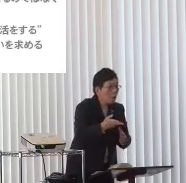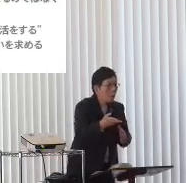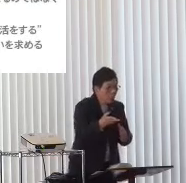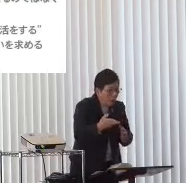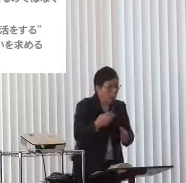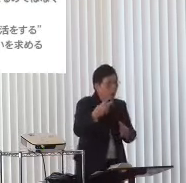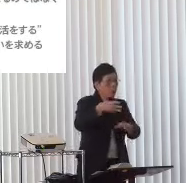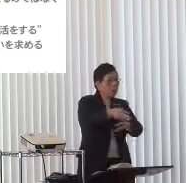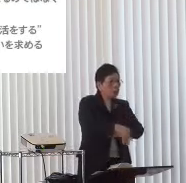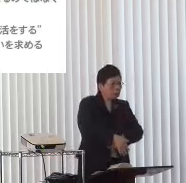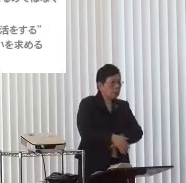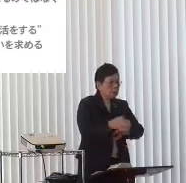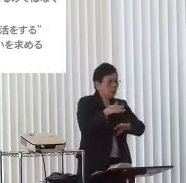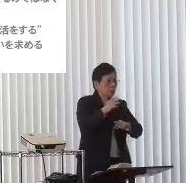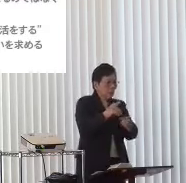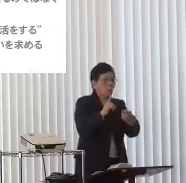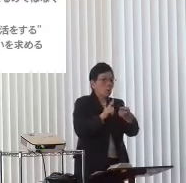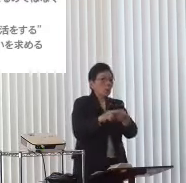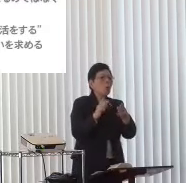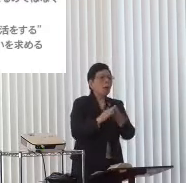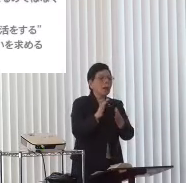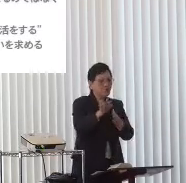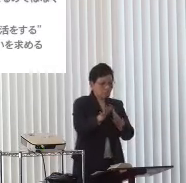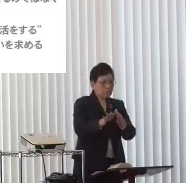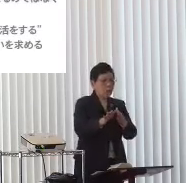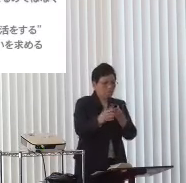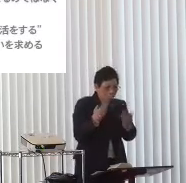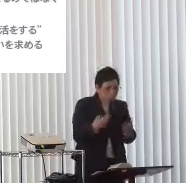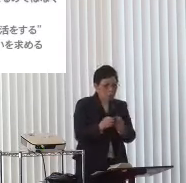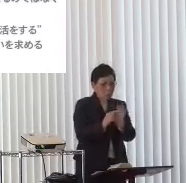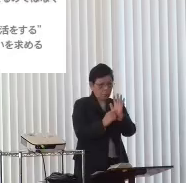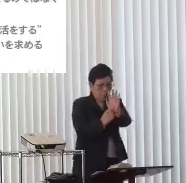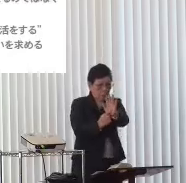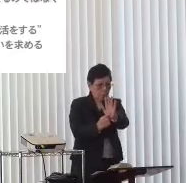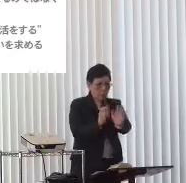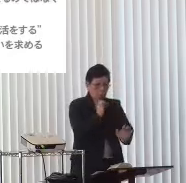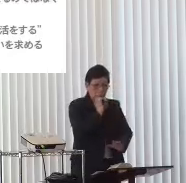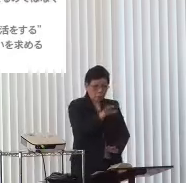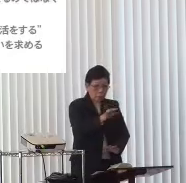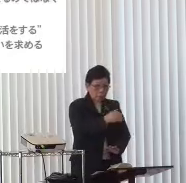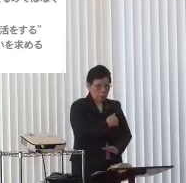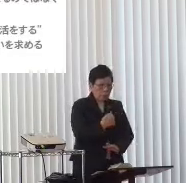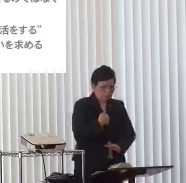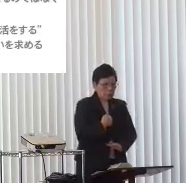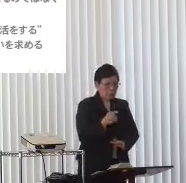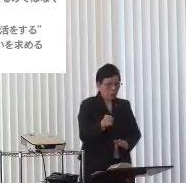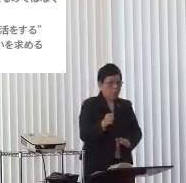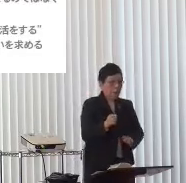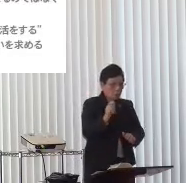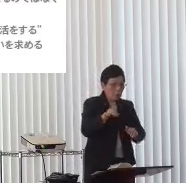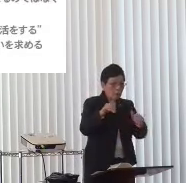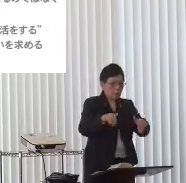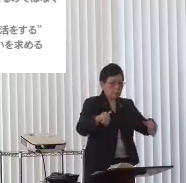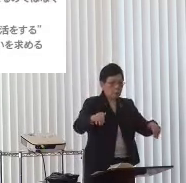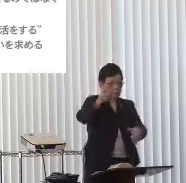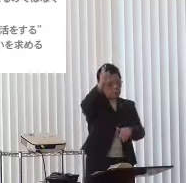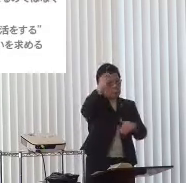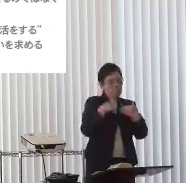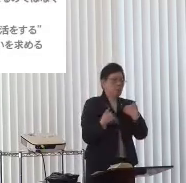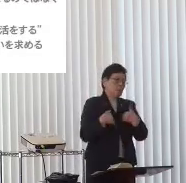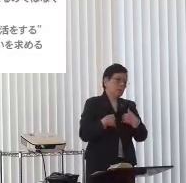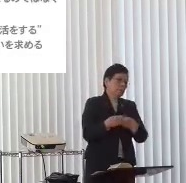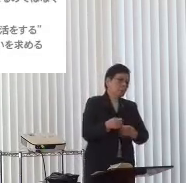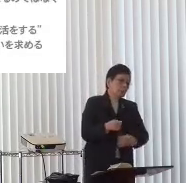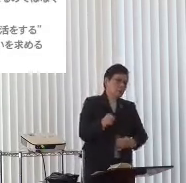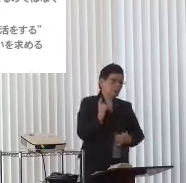の弟子として、ああそうか、あなたはイエス・キリストの弟子だからこういうことができるんですね、こういう